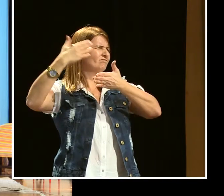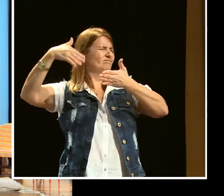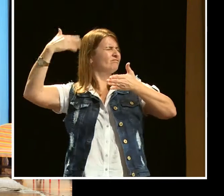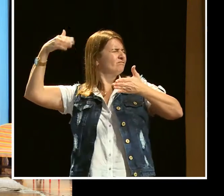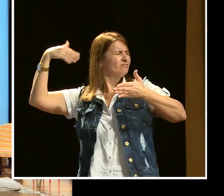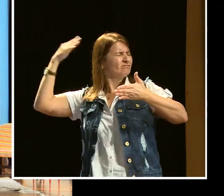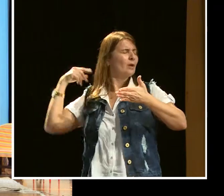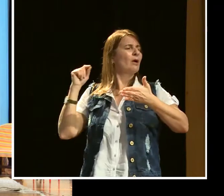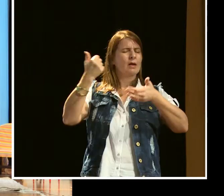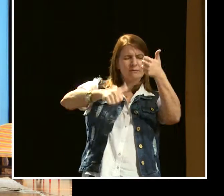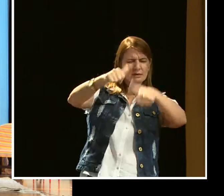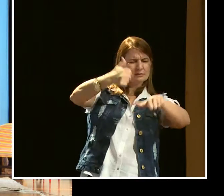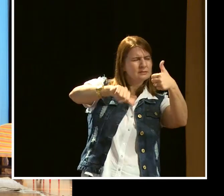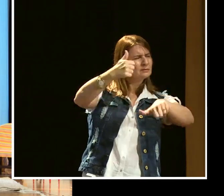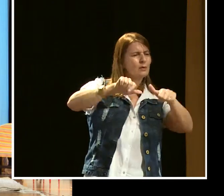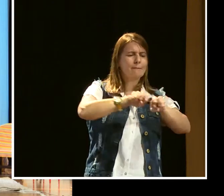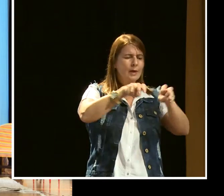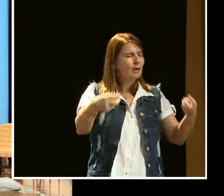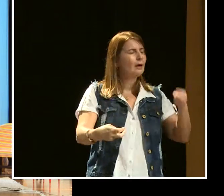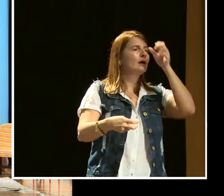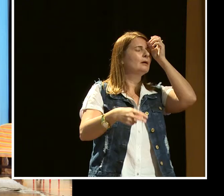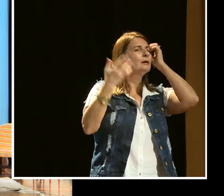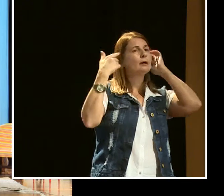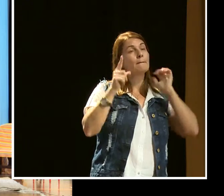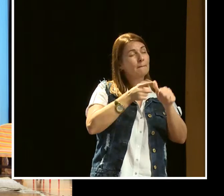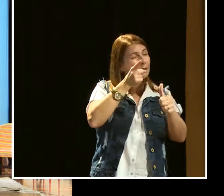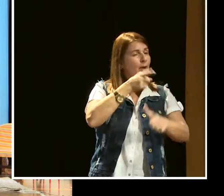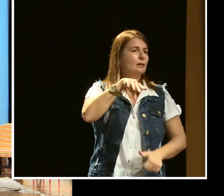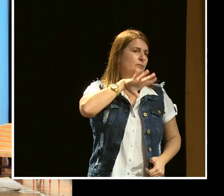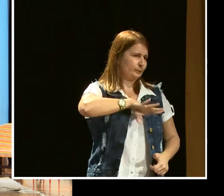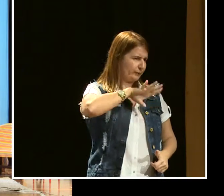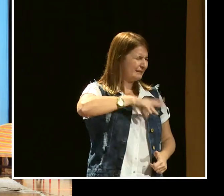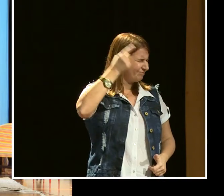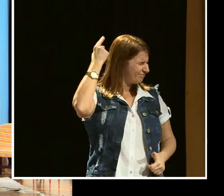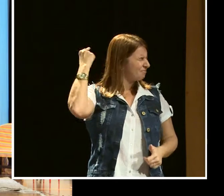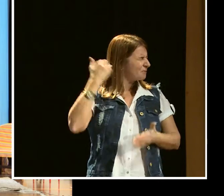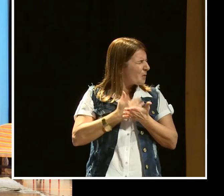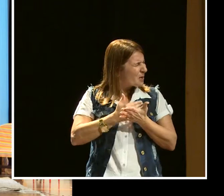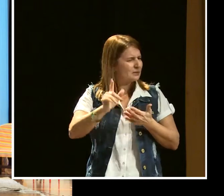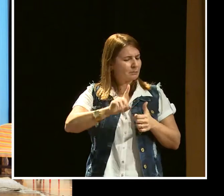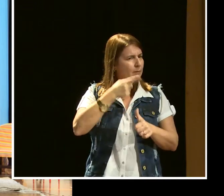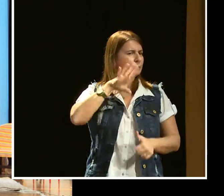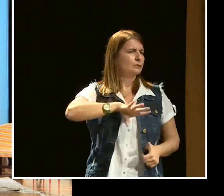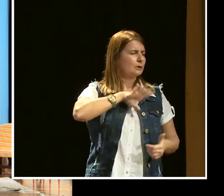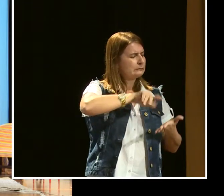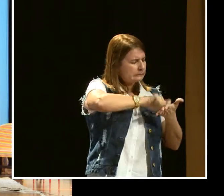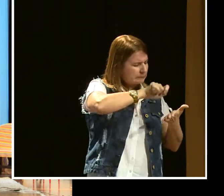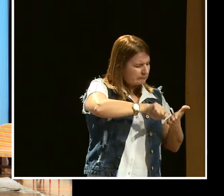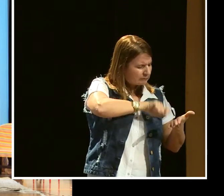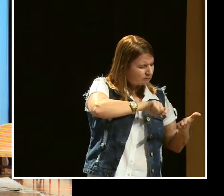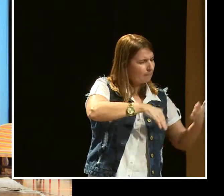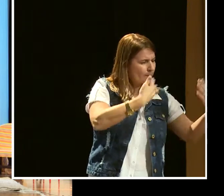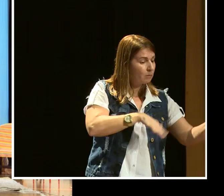docentes. Há muito tempo atrás, através da primeira avaliação da banca